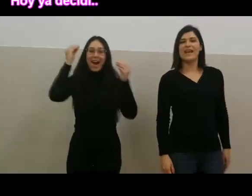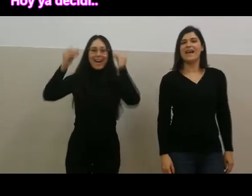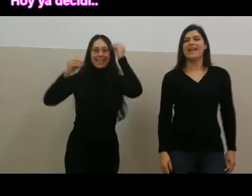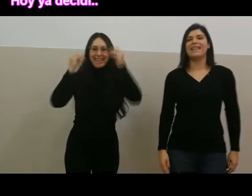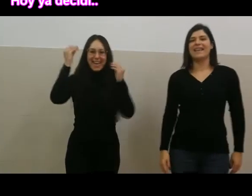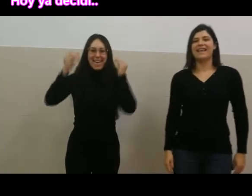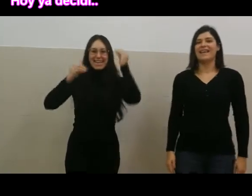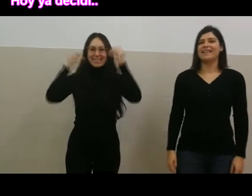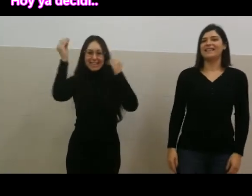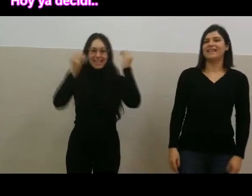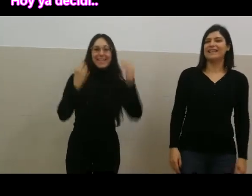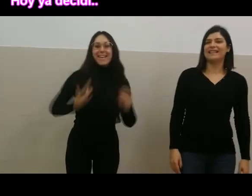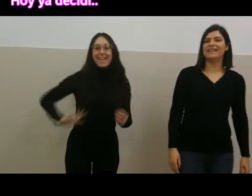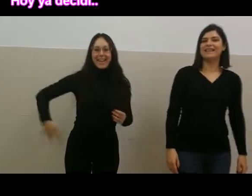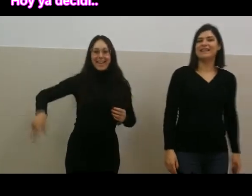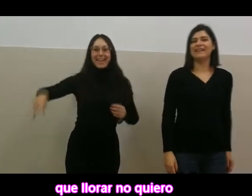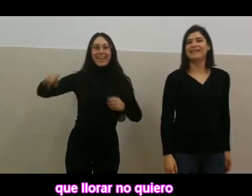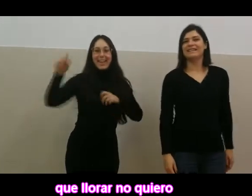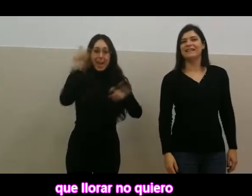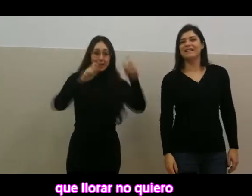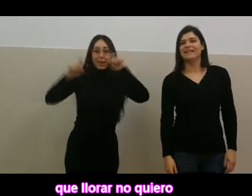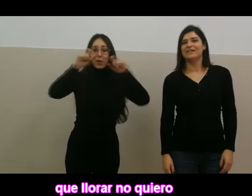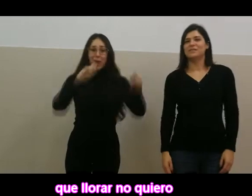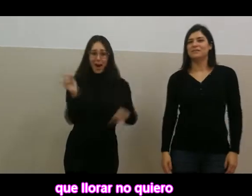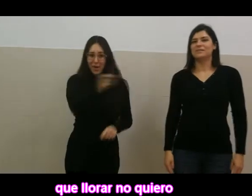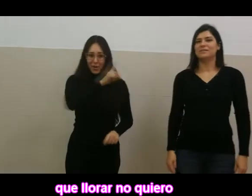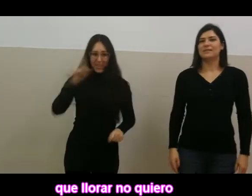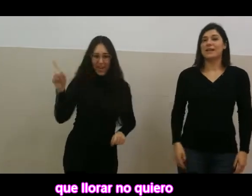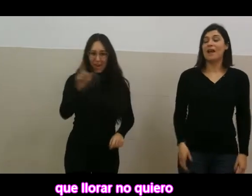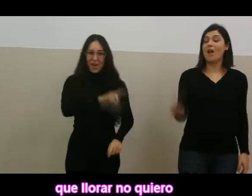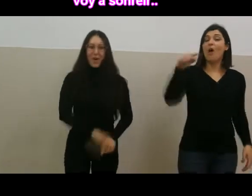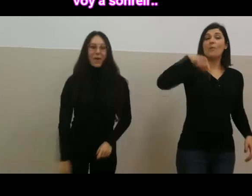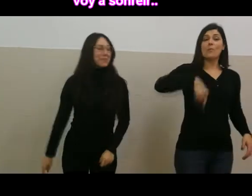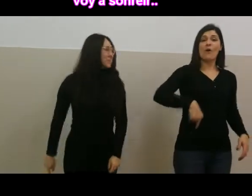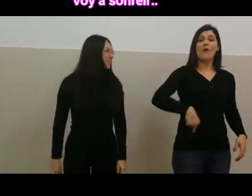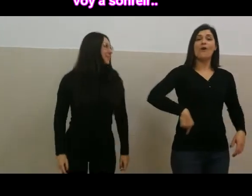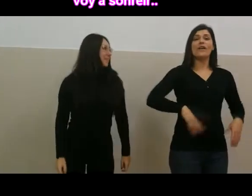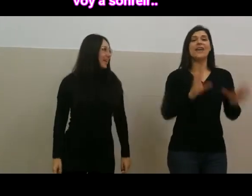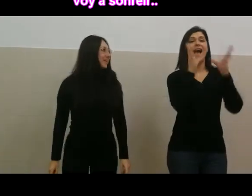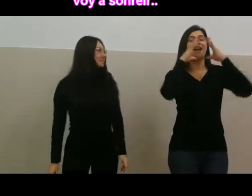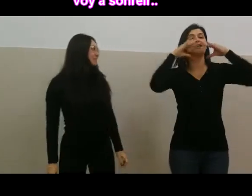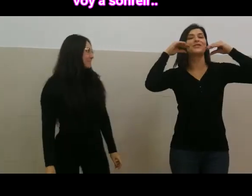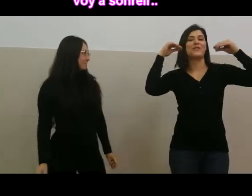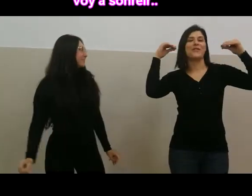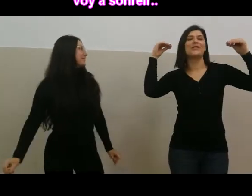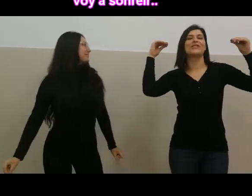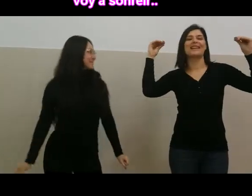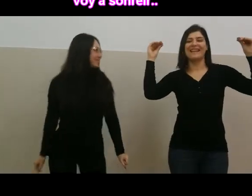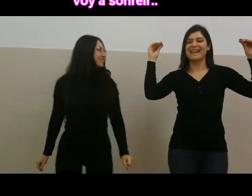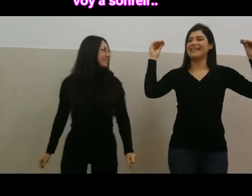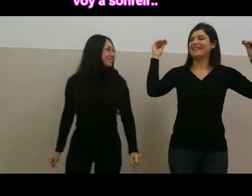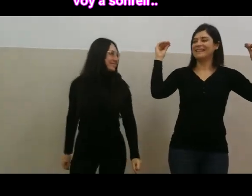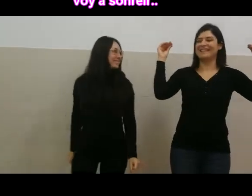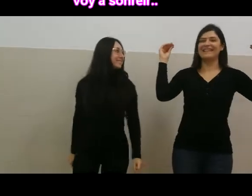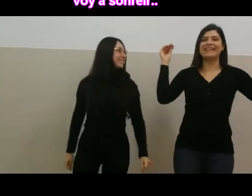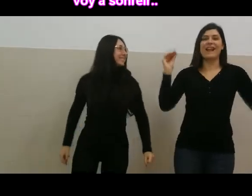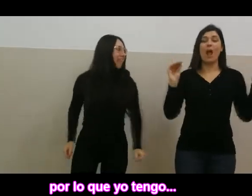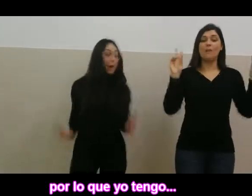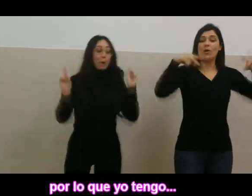a decidir que llorar no quiero. Voy a sonreír por lo